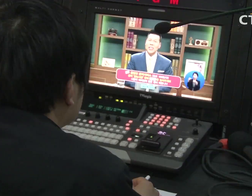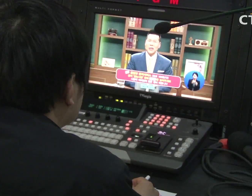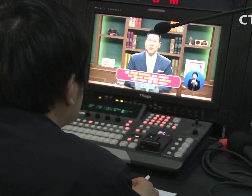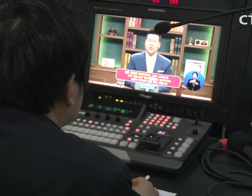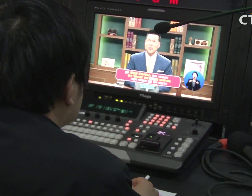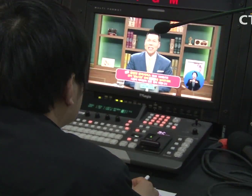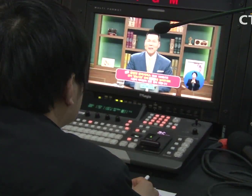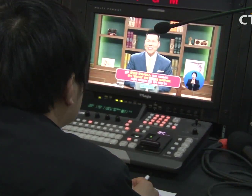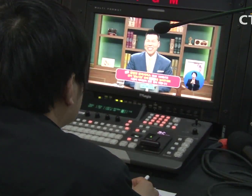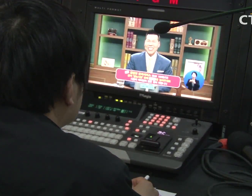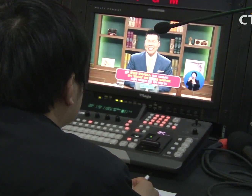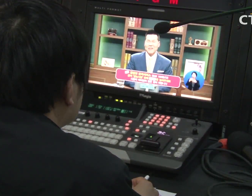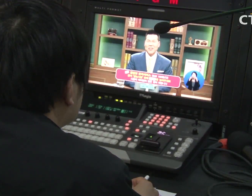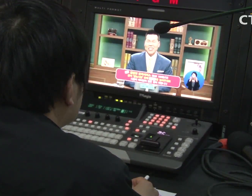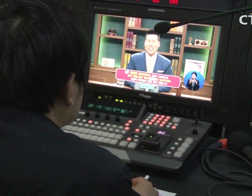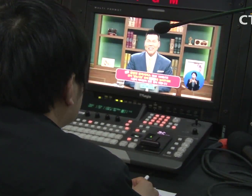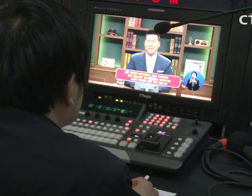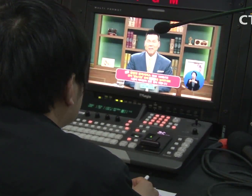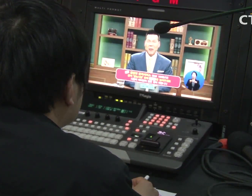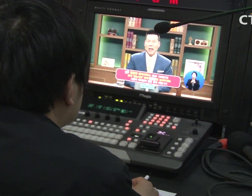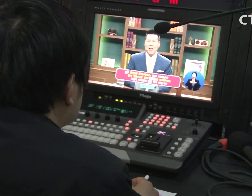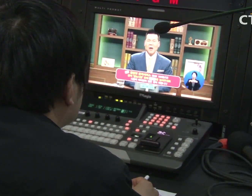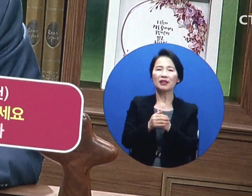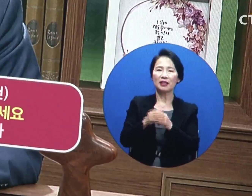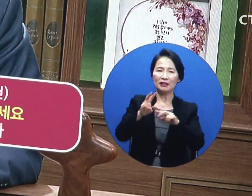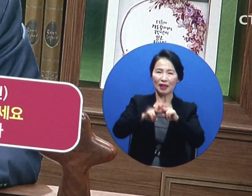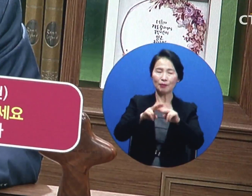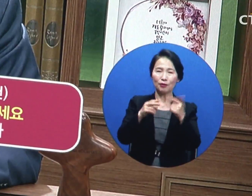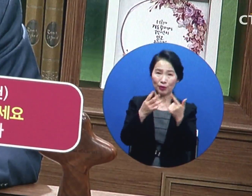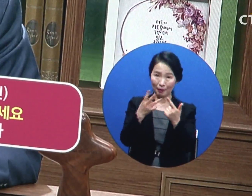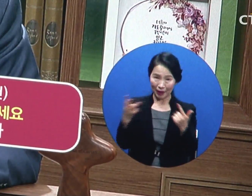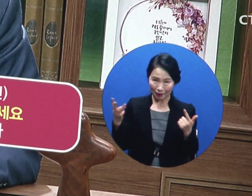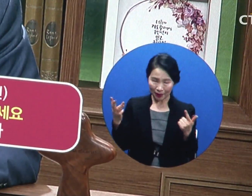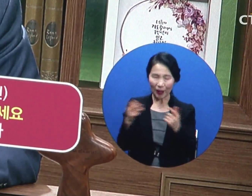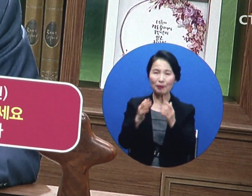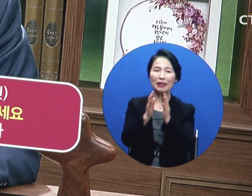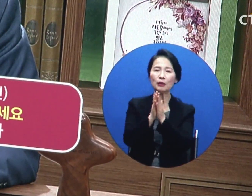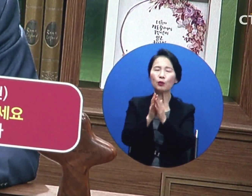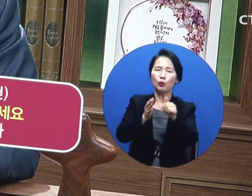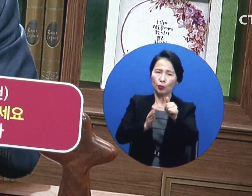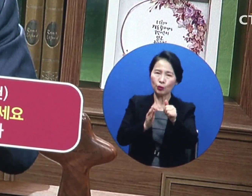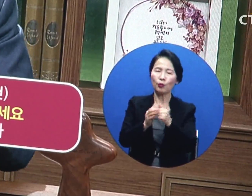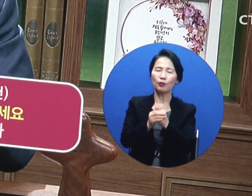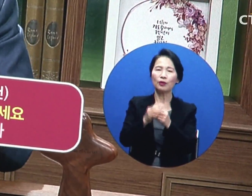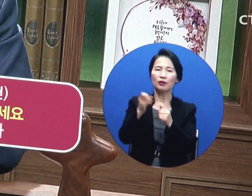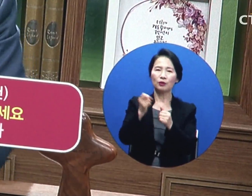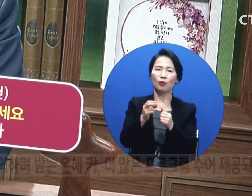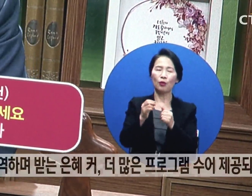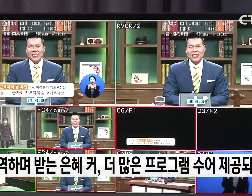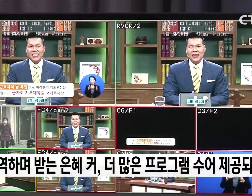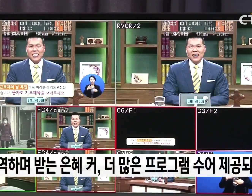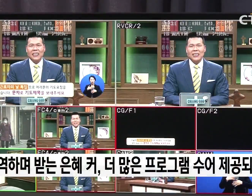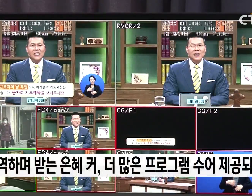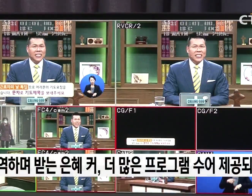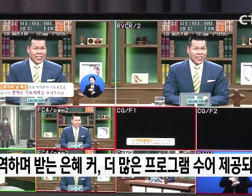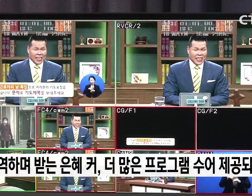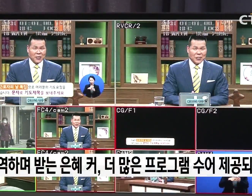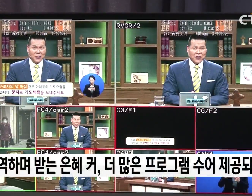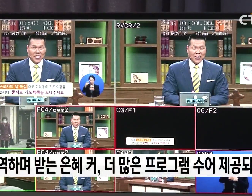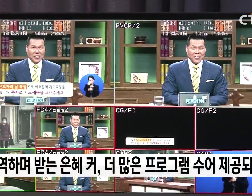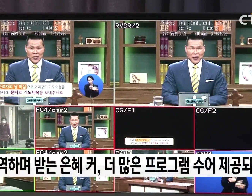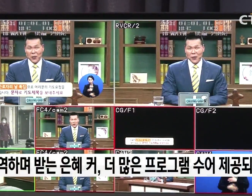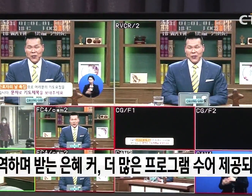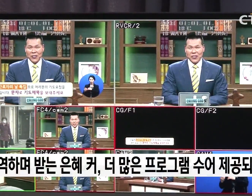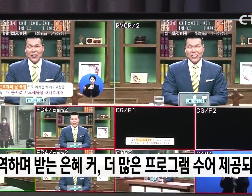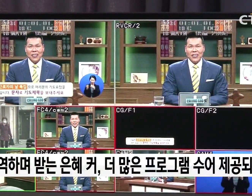기도 제목들을 나누는 프로그램 통역 가운데 본인도 적잖은 은혜를 받는다는 김 목사. 수어 방송